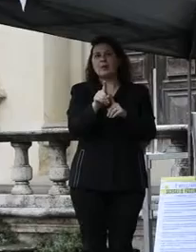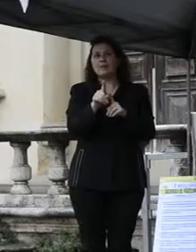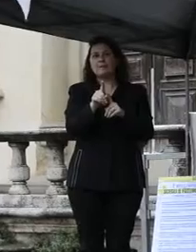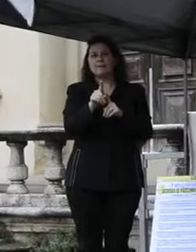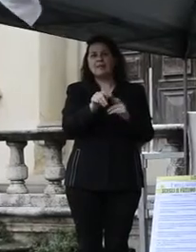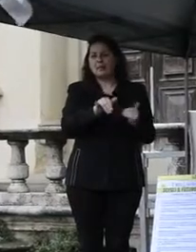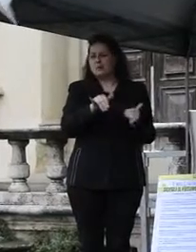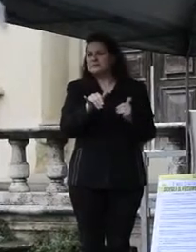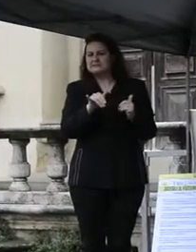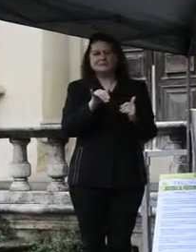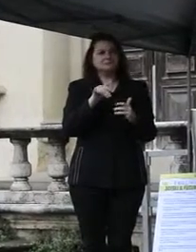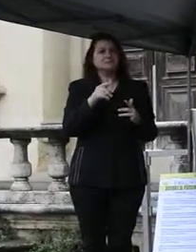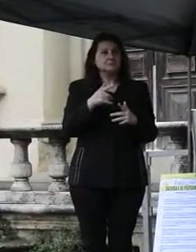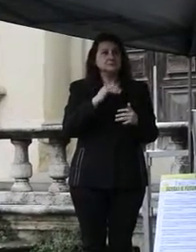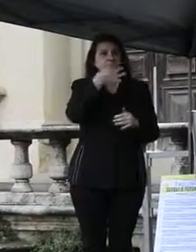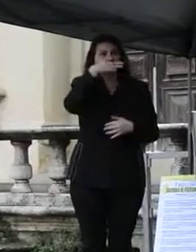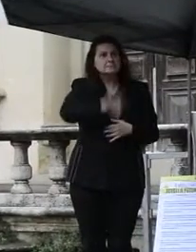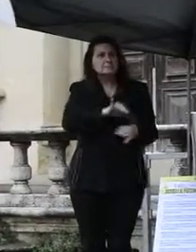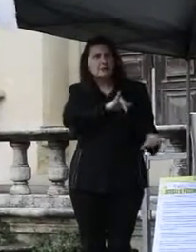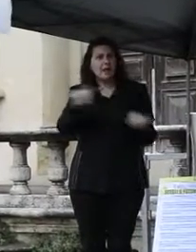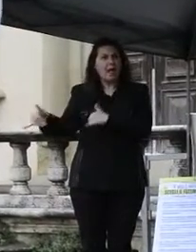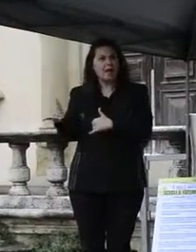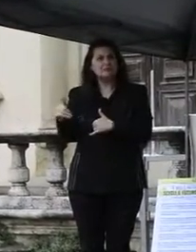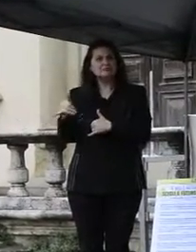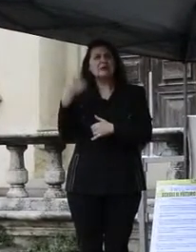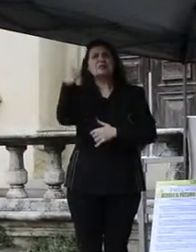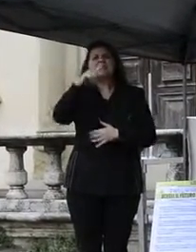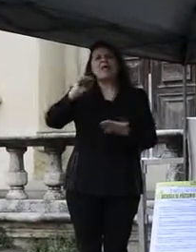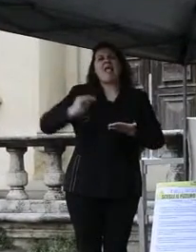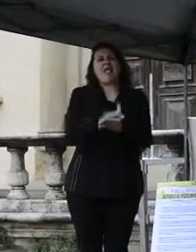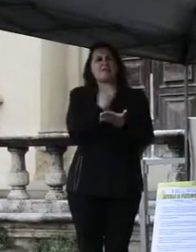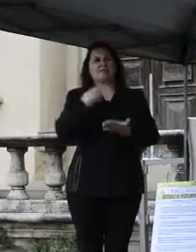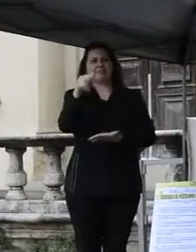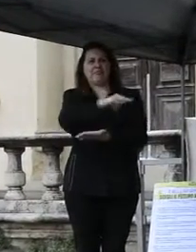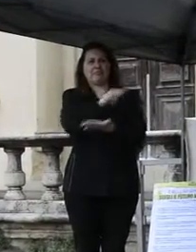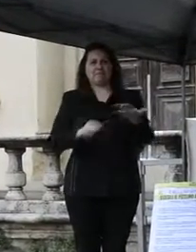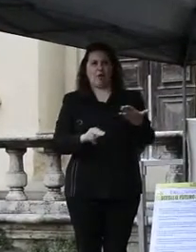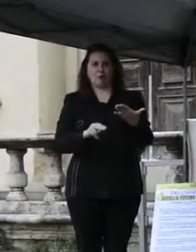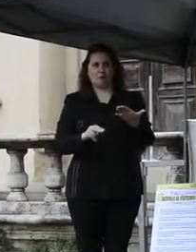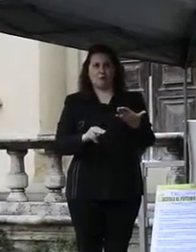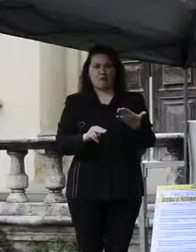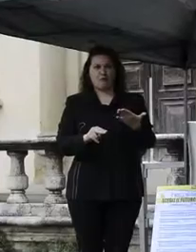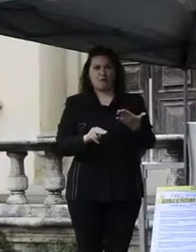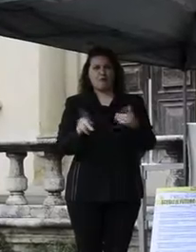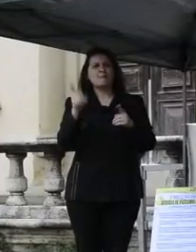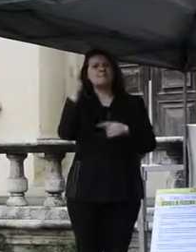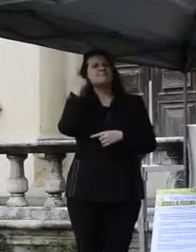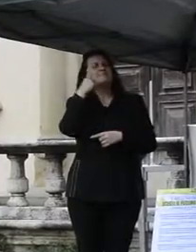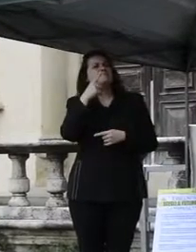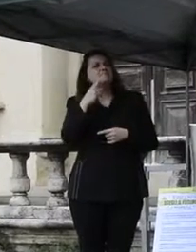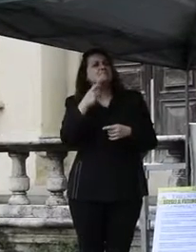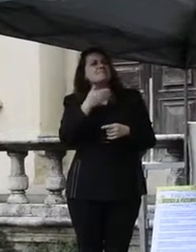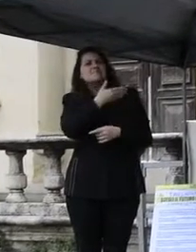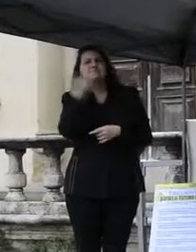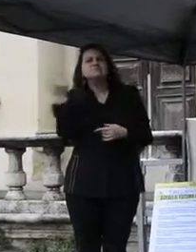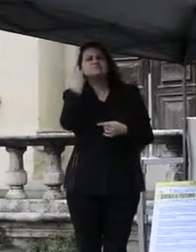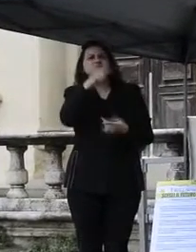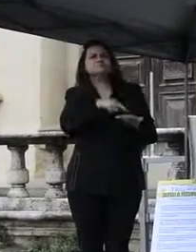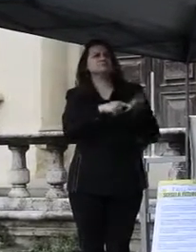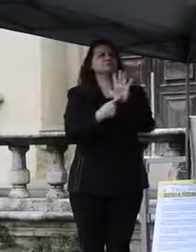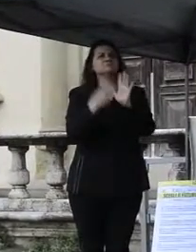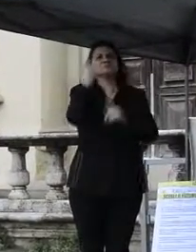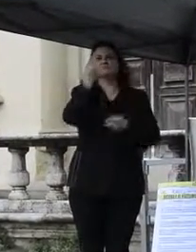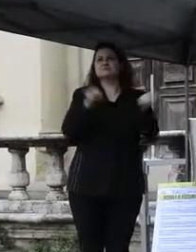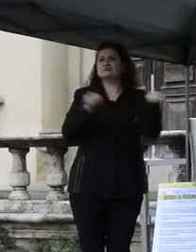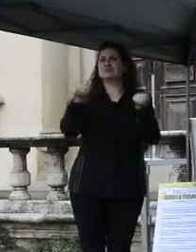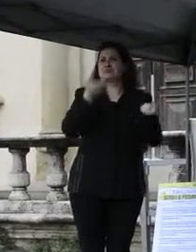sono riusciti anche ad andare via pur di non votare e non esprimersi rispetto a un problema come quello dell'acqua, della